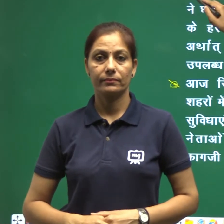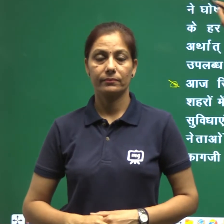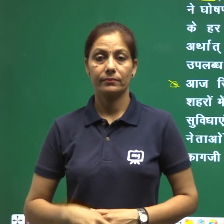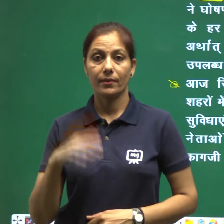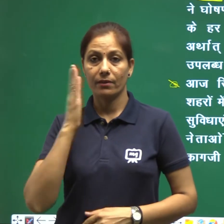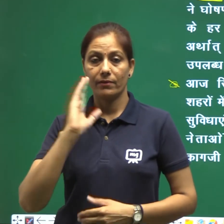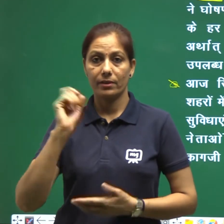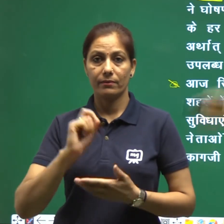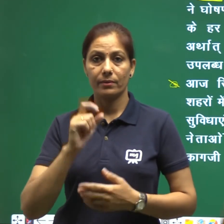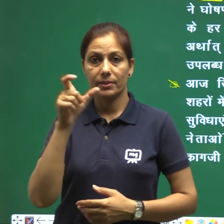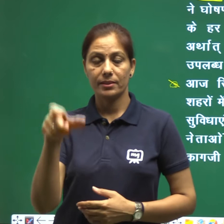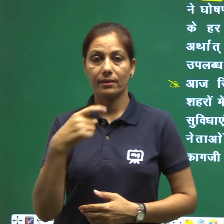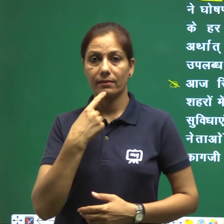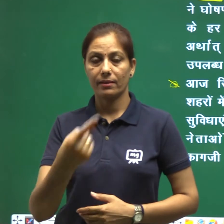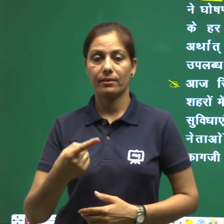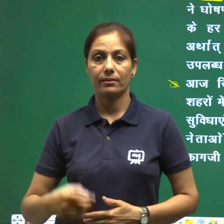कवि कहता है कि